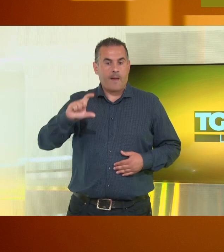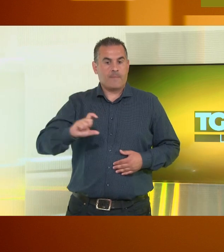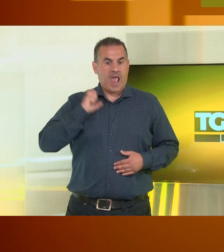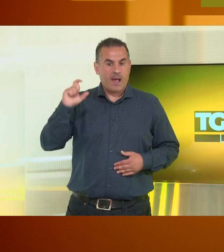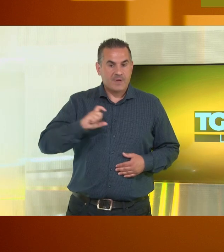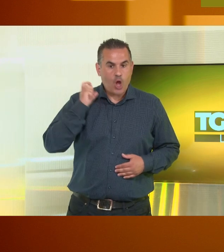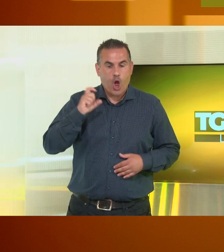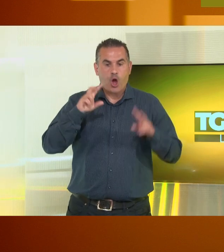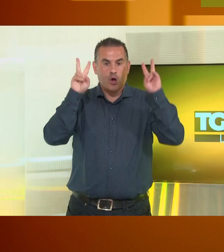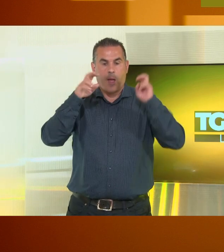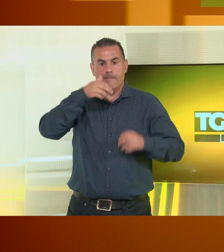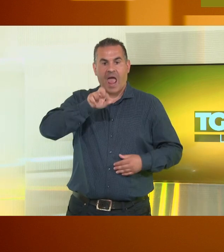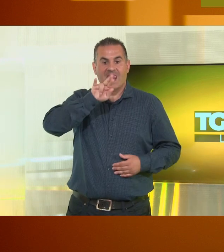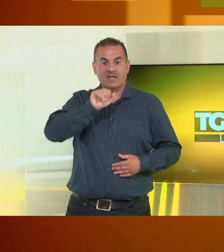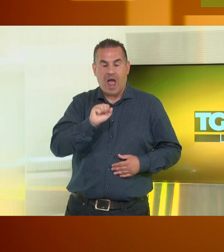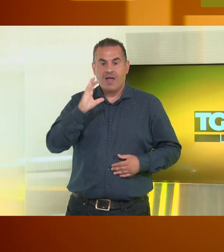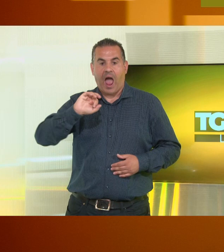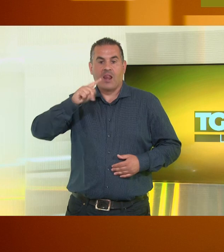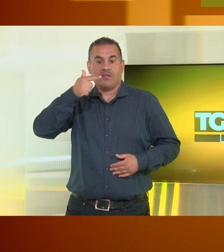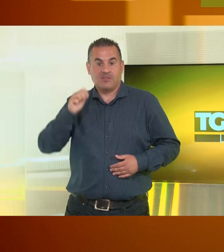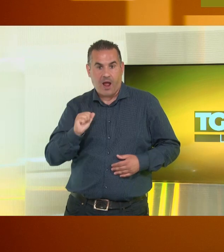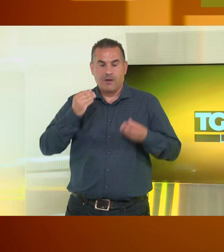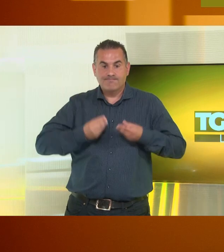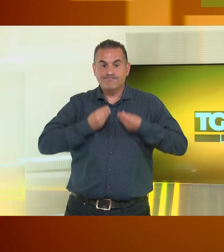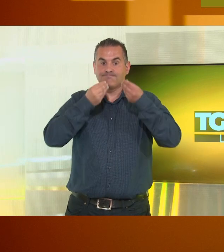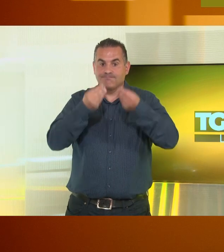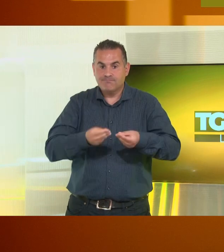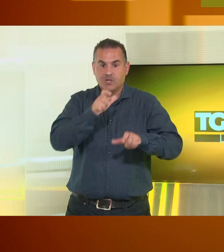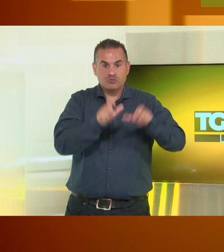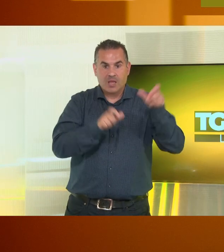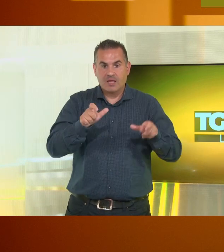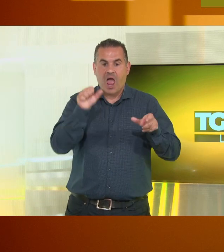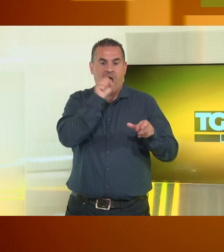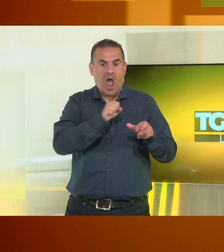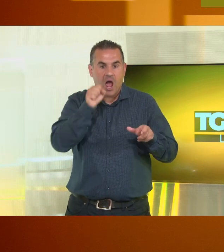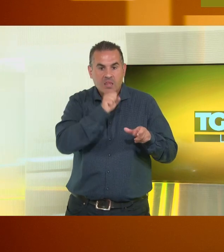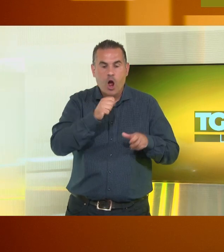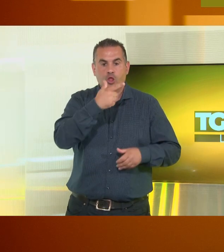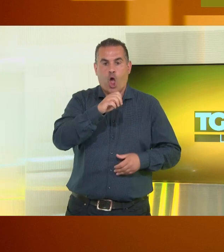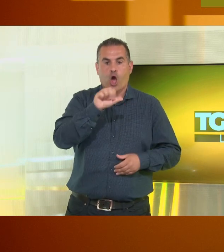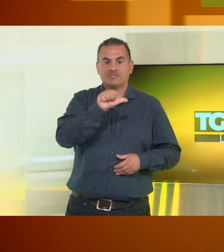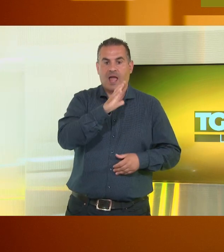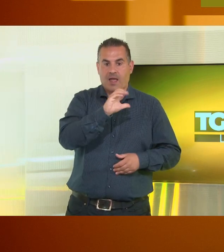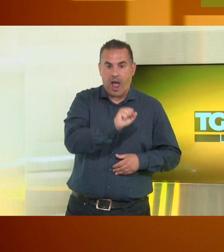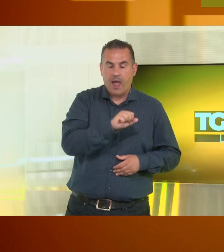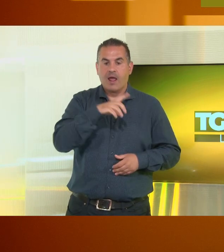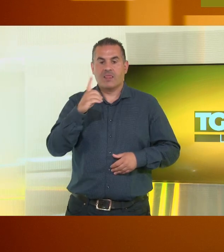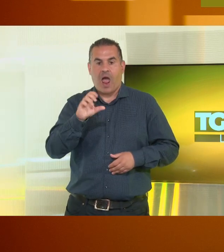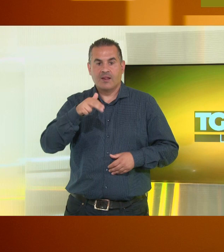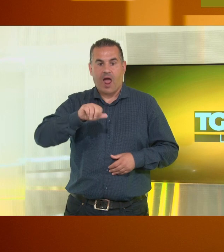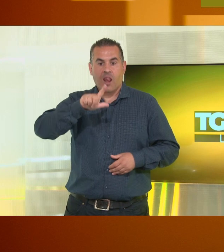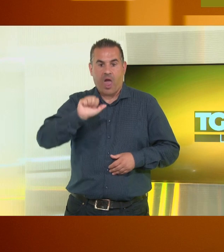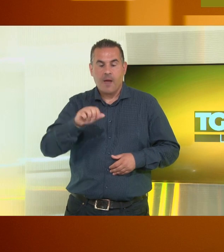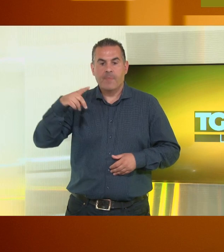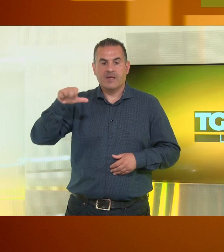Il prestigioso premio Maria Carta sarà assegnato alle cantanti Tosca e Daniela Pes. La 22esima edizione, presentata stamattina